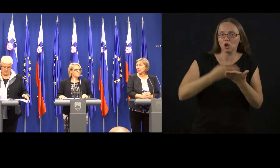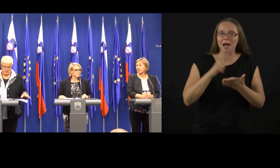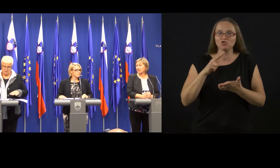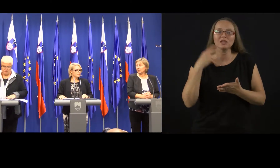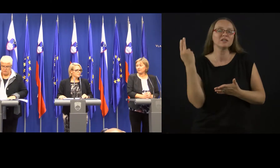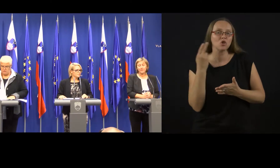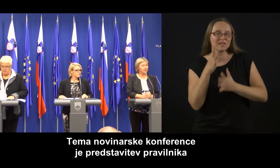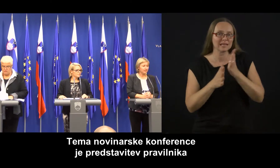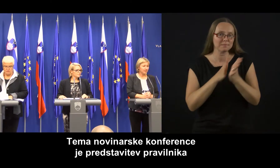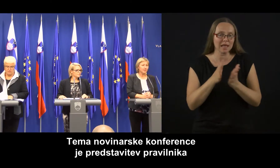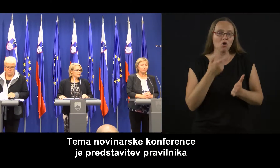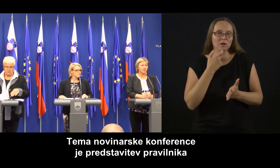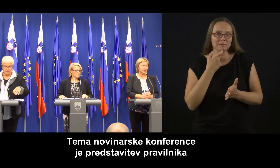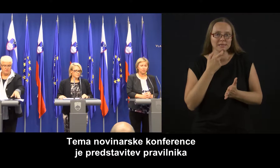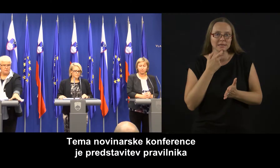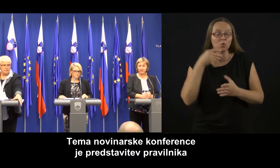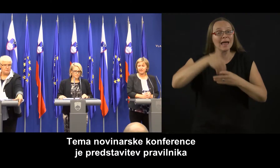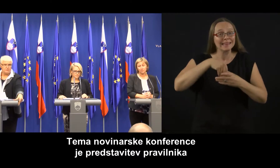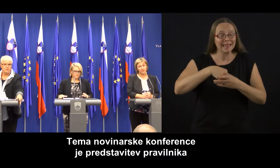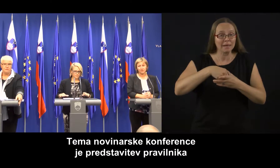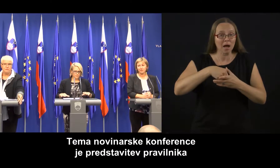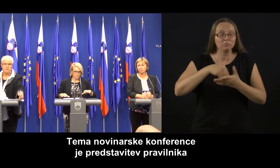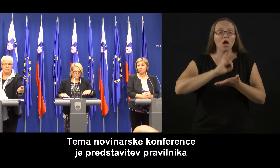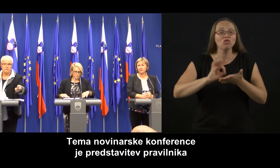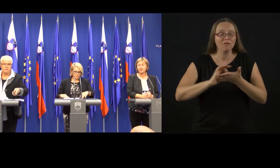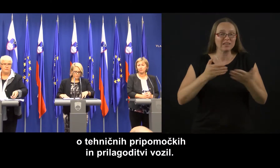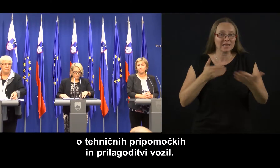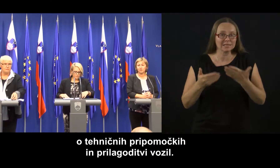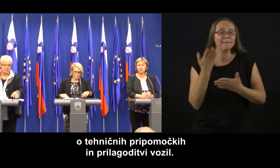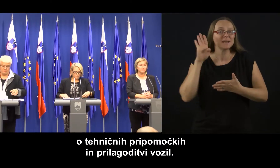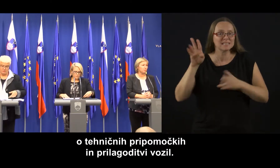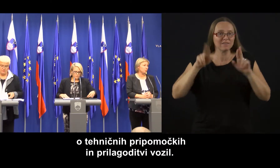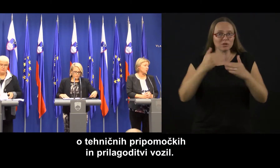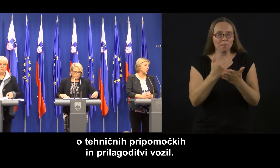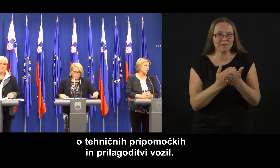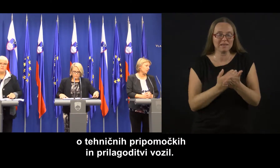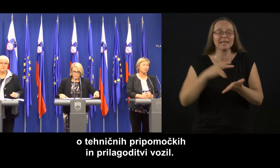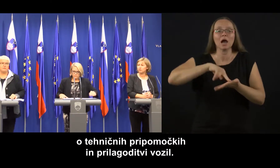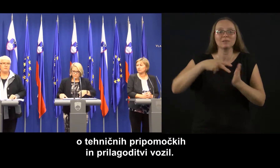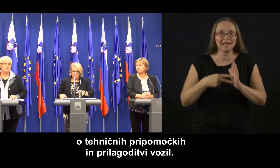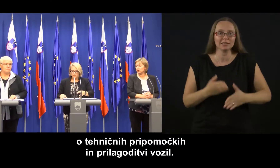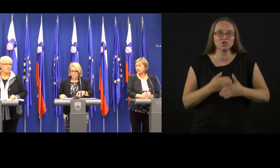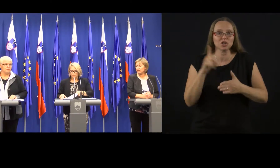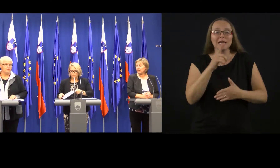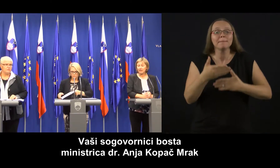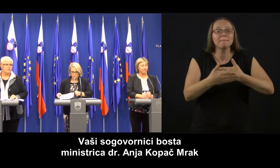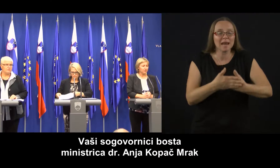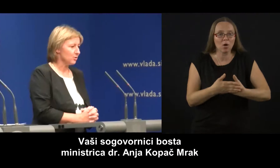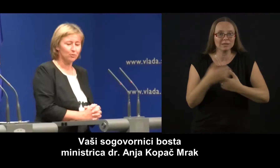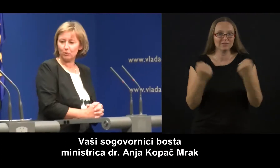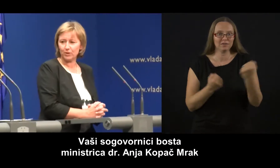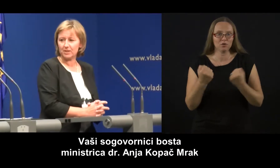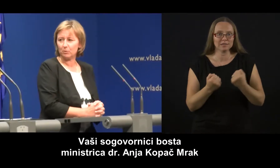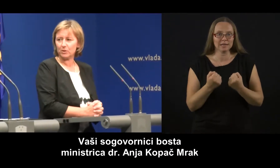jeziku. Tema novinarske konference je predstavitev pravilnika o tehničnih pripomočkih in prilagoditvi vozil.